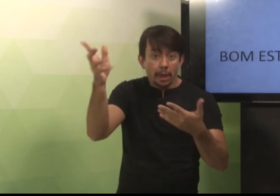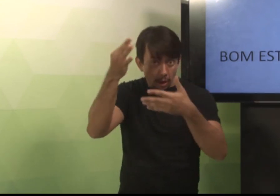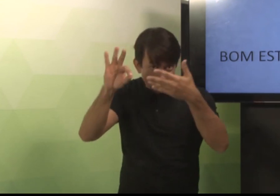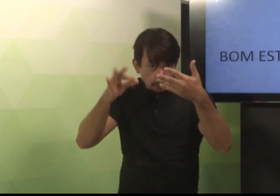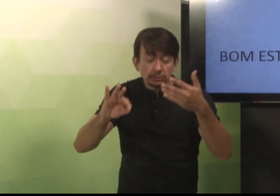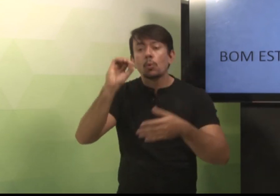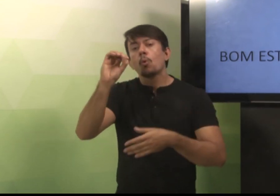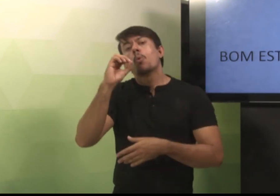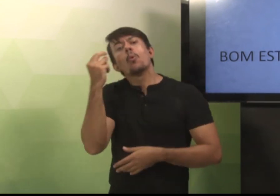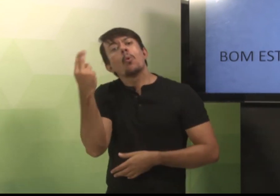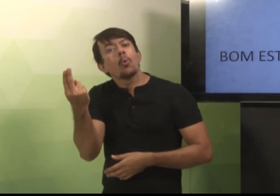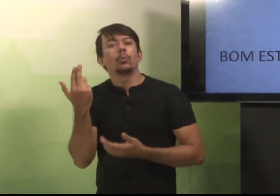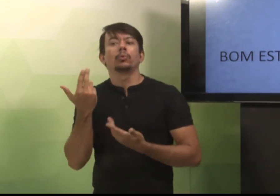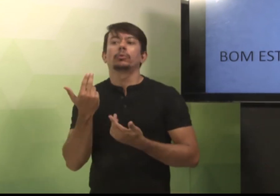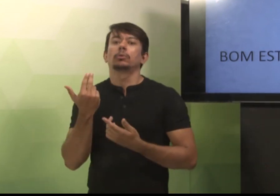correção. Ou